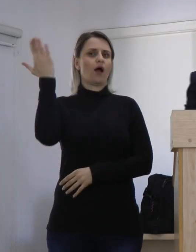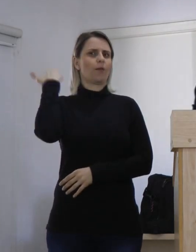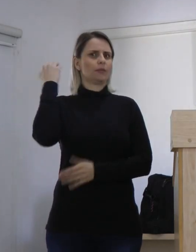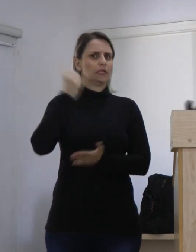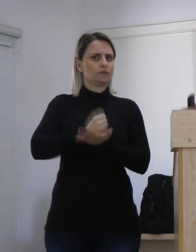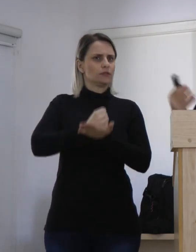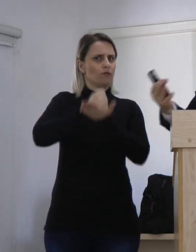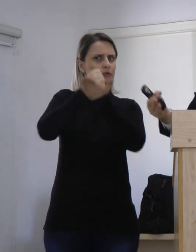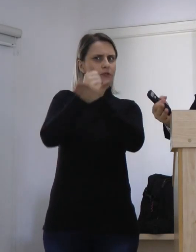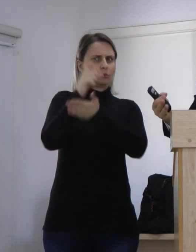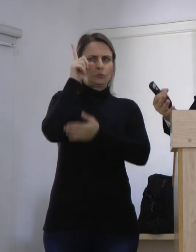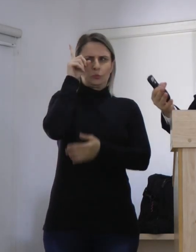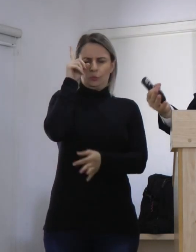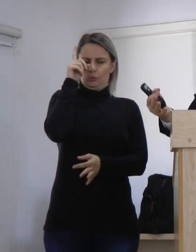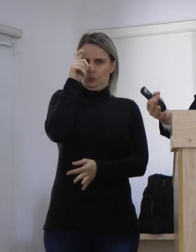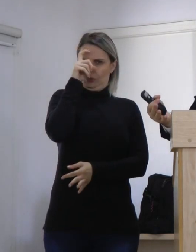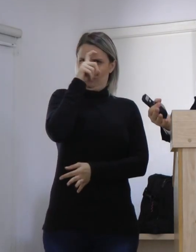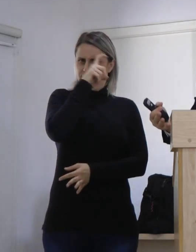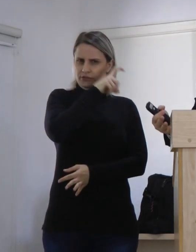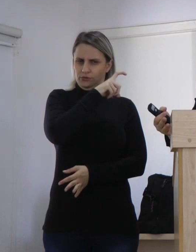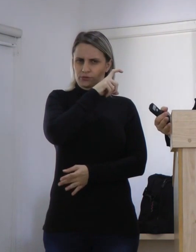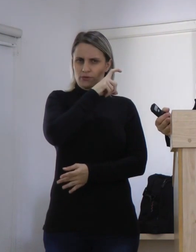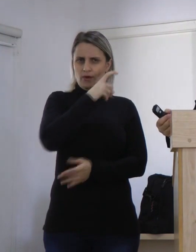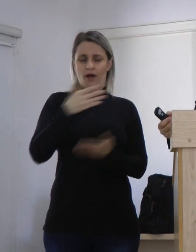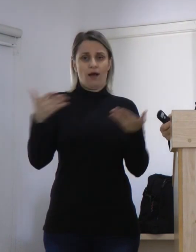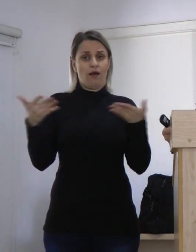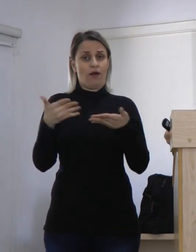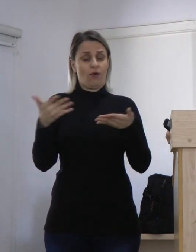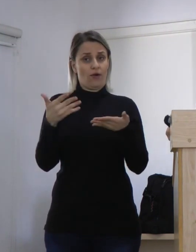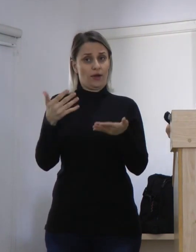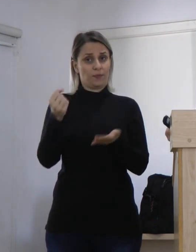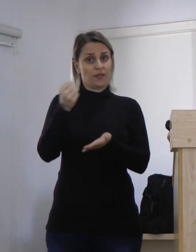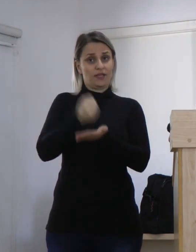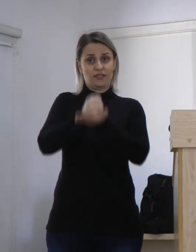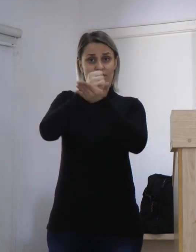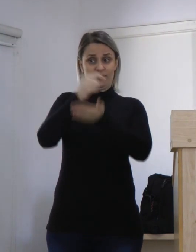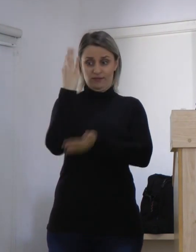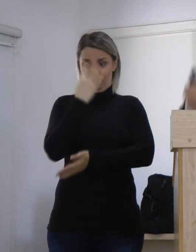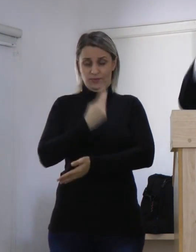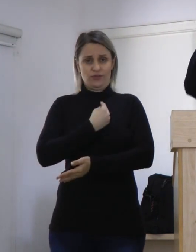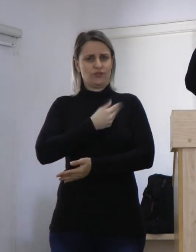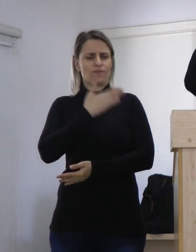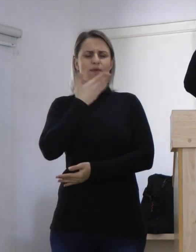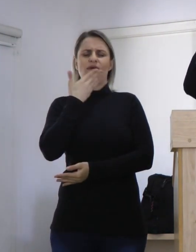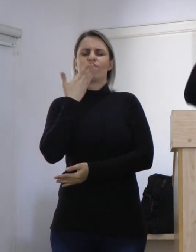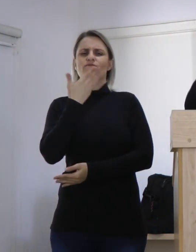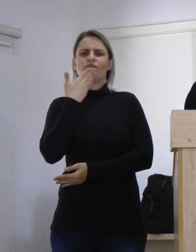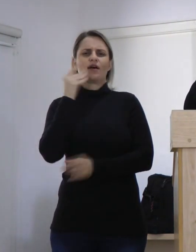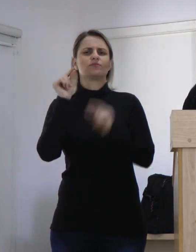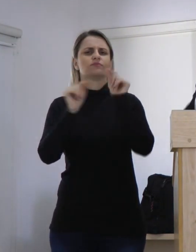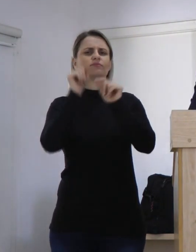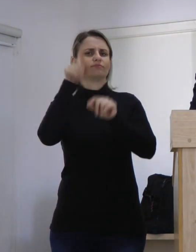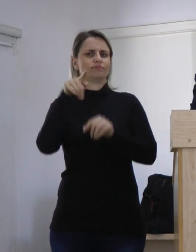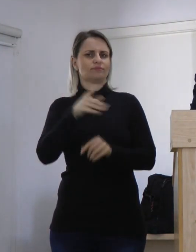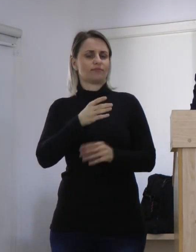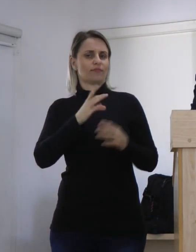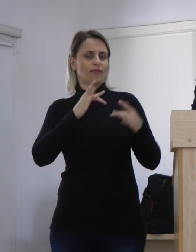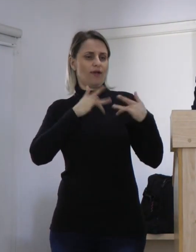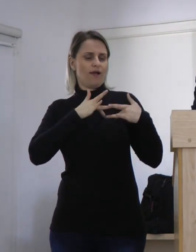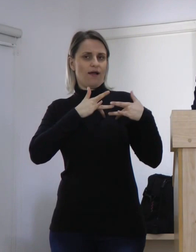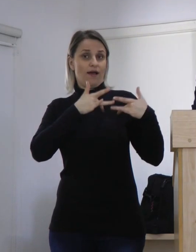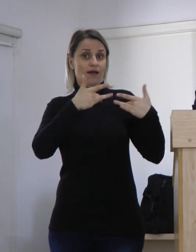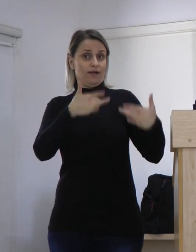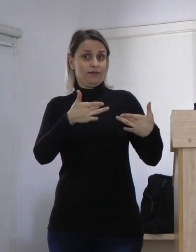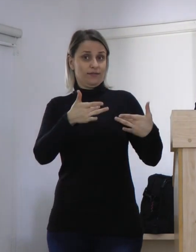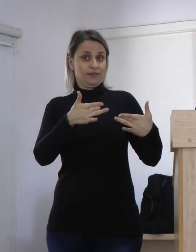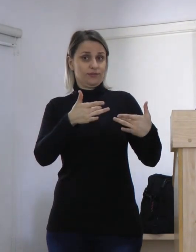doutrina espírita a salvação é muito fácil. Qual é a salvação na doutrina espírita? A caridade. Jesus só estabelece esse único critério. Tive fome, me